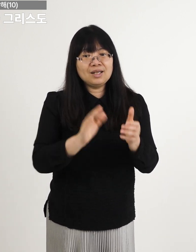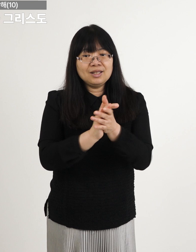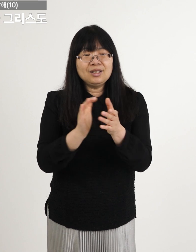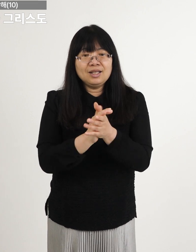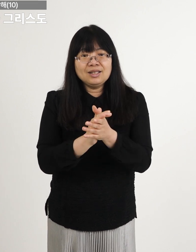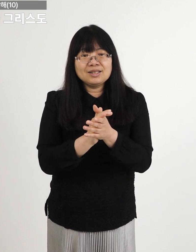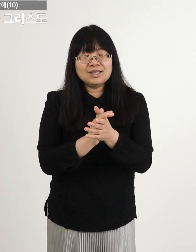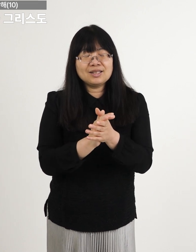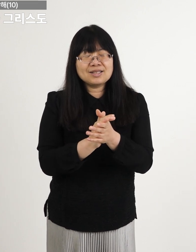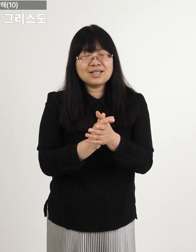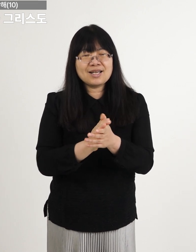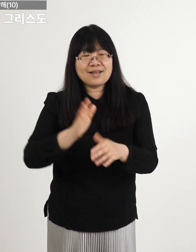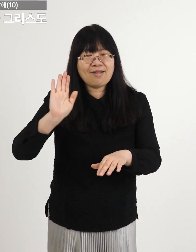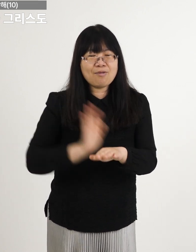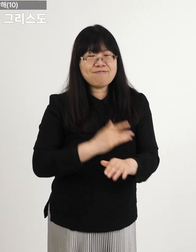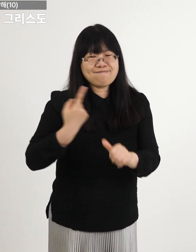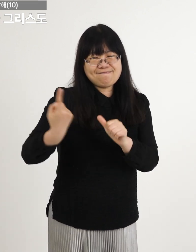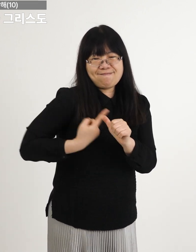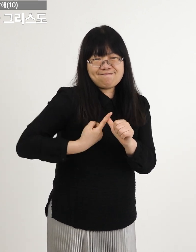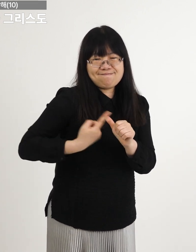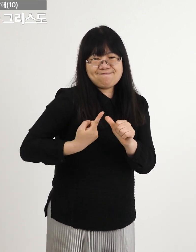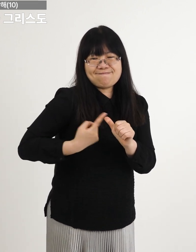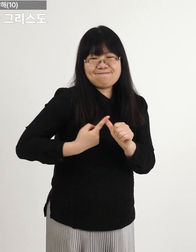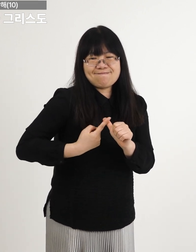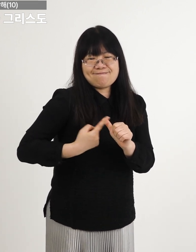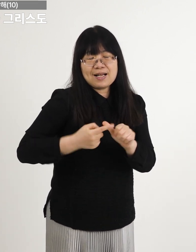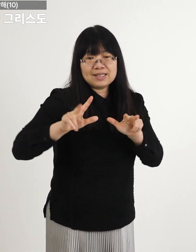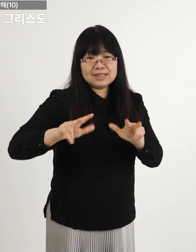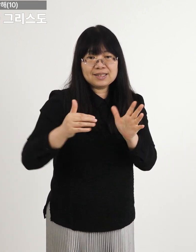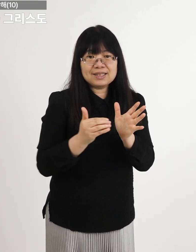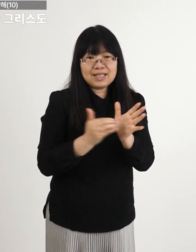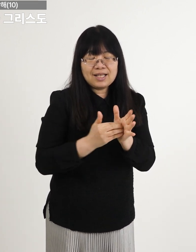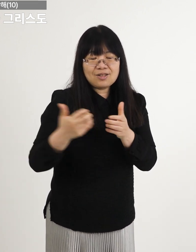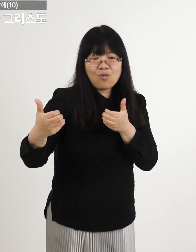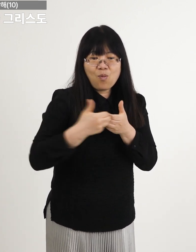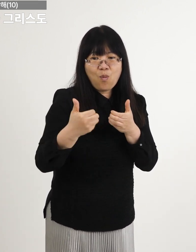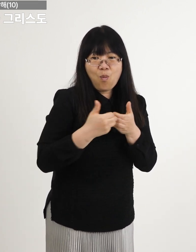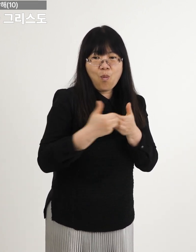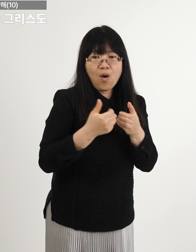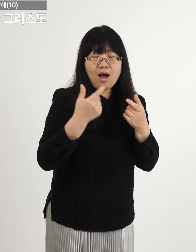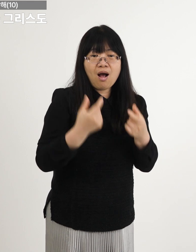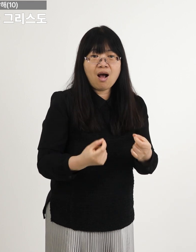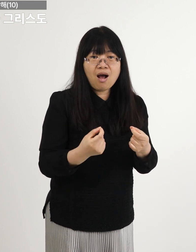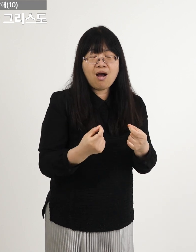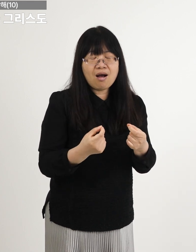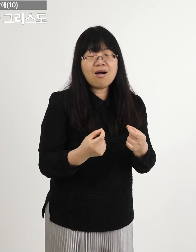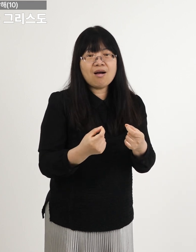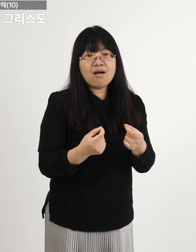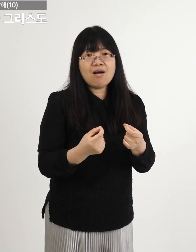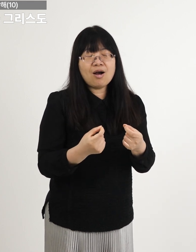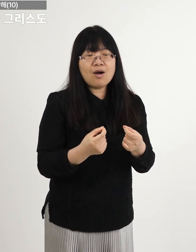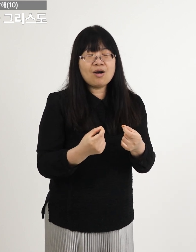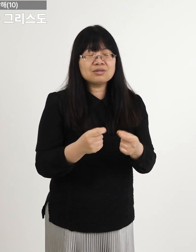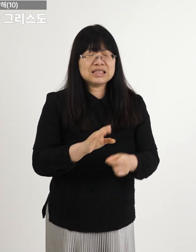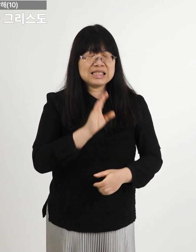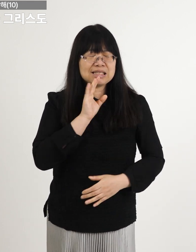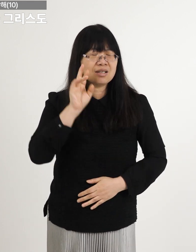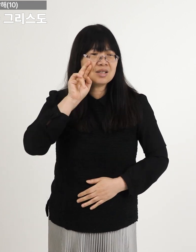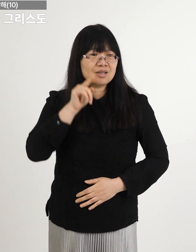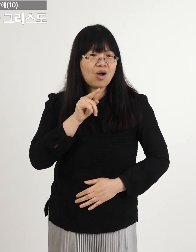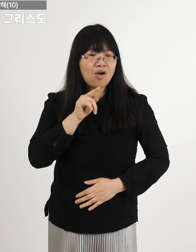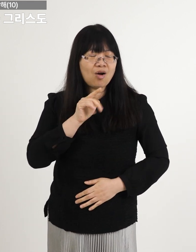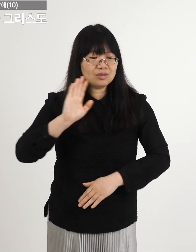친구들의 지적질과 지금까지의 공방 속의 공격처럼 틀려 있었다면, 뭔가